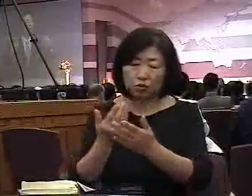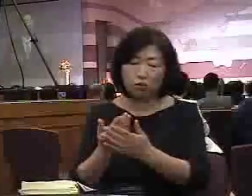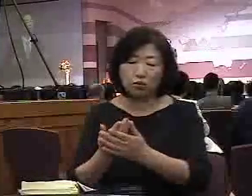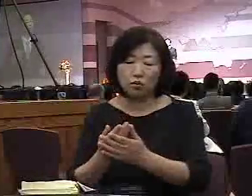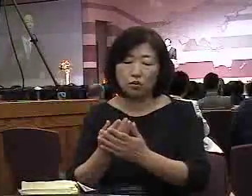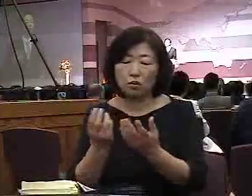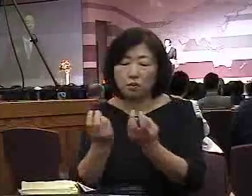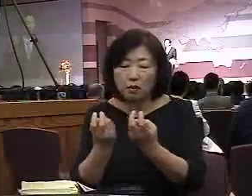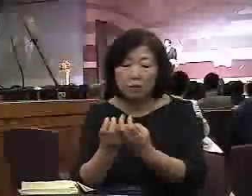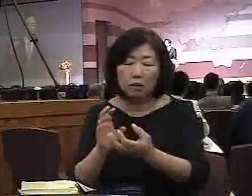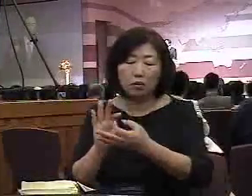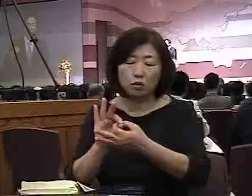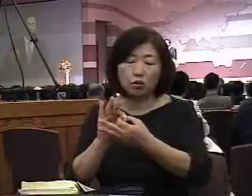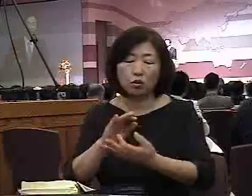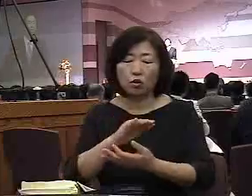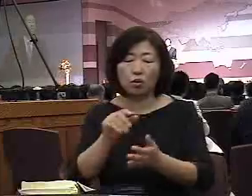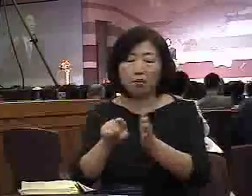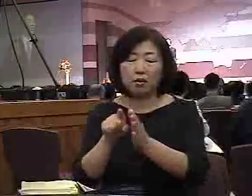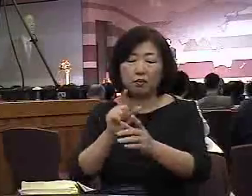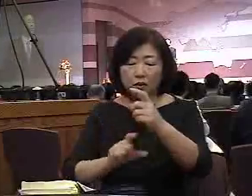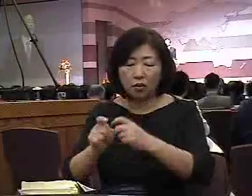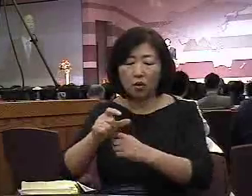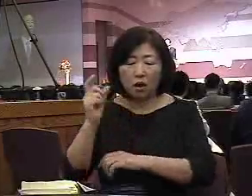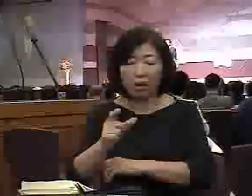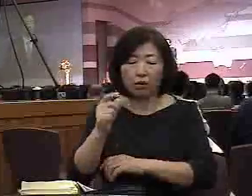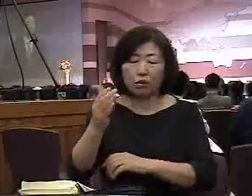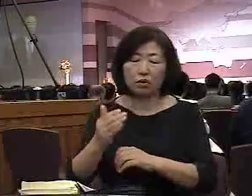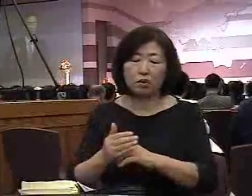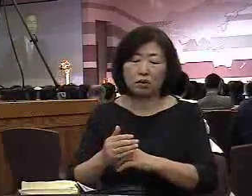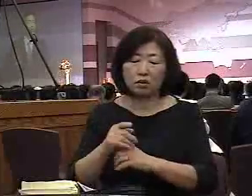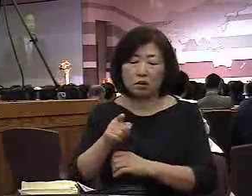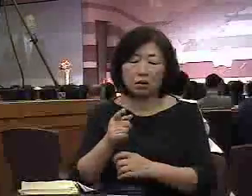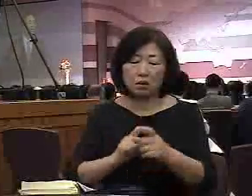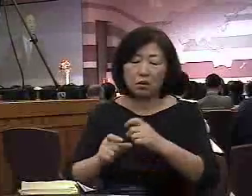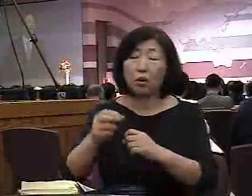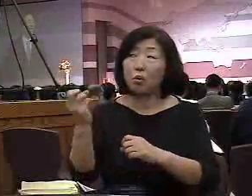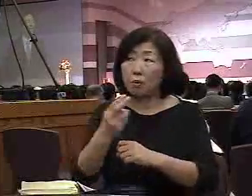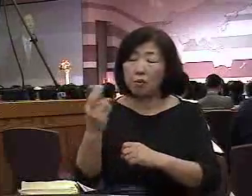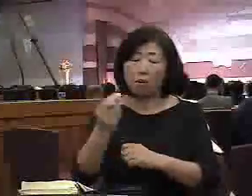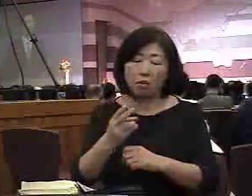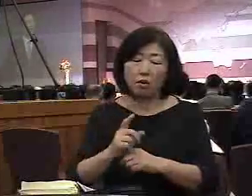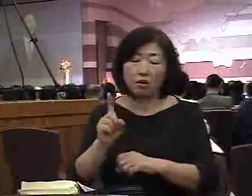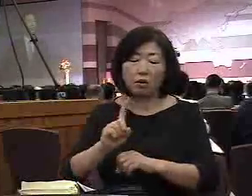그것이 반복됨을 통해 우리의 믿음은 더 강해질 것이고 그것이 반복되는 어느